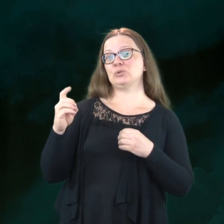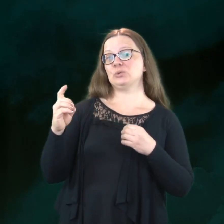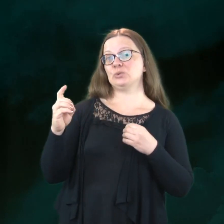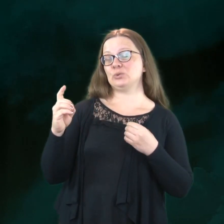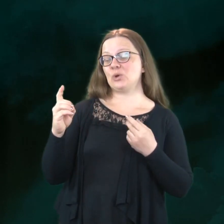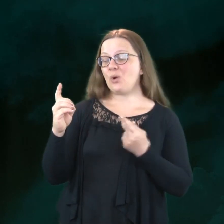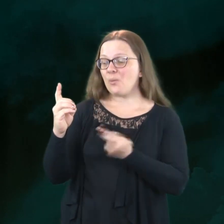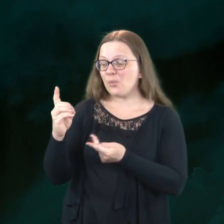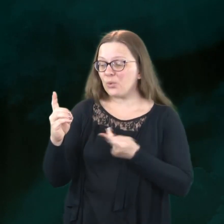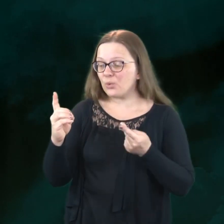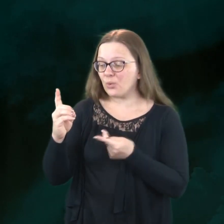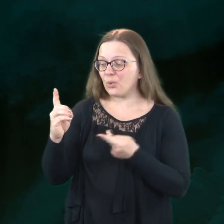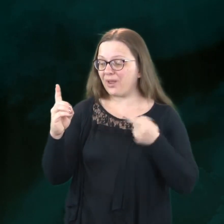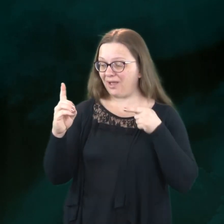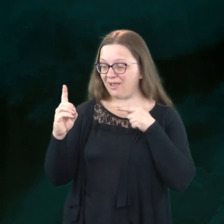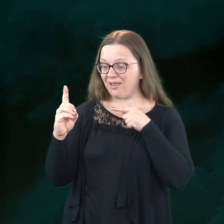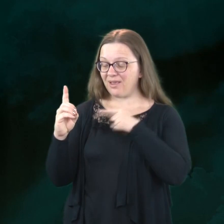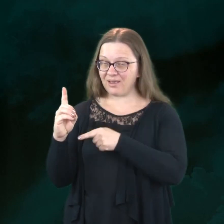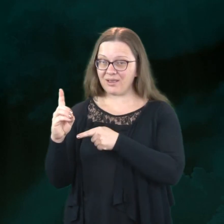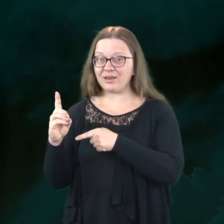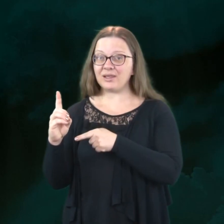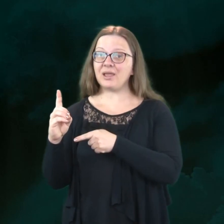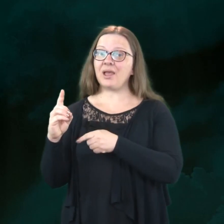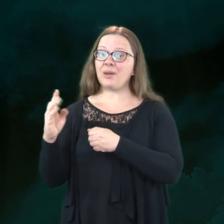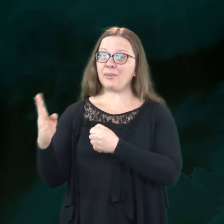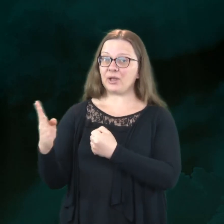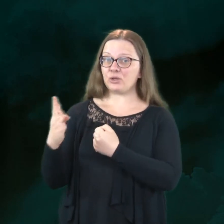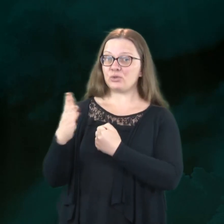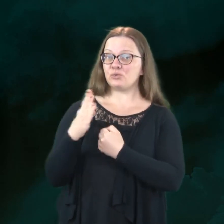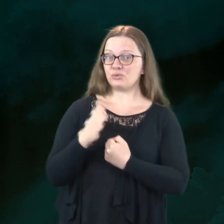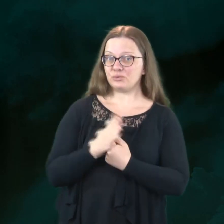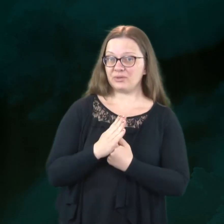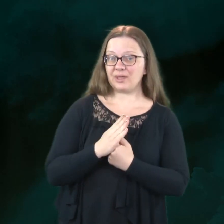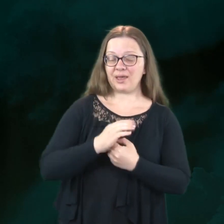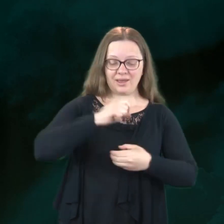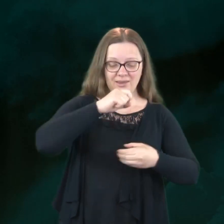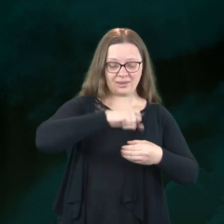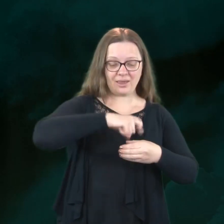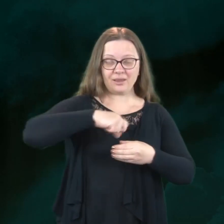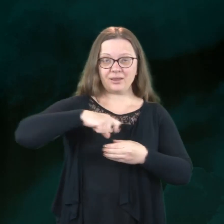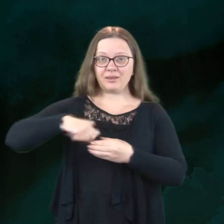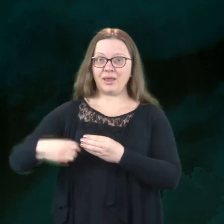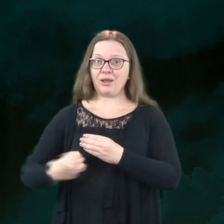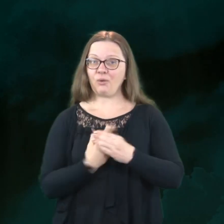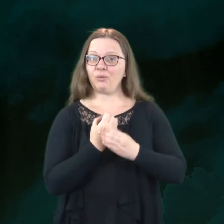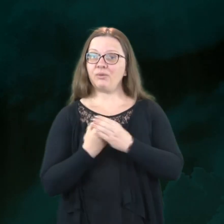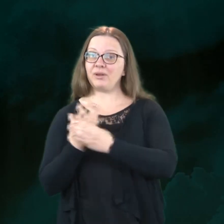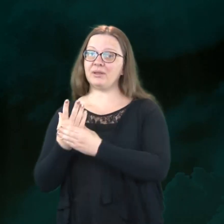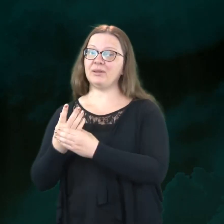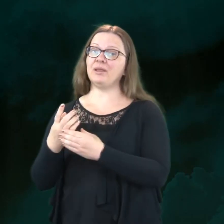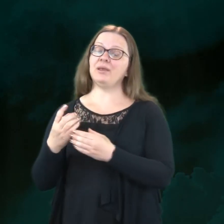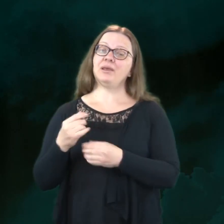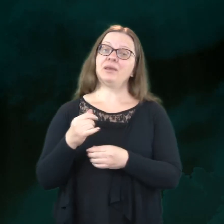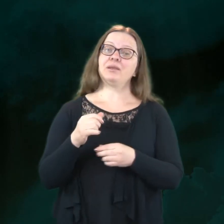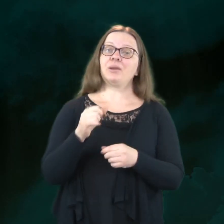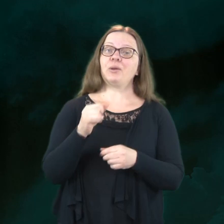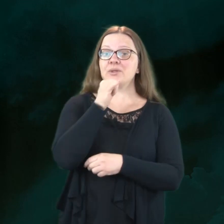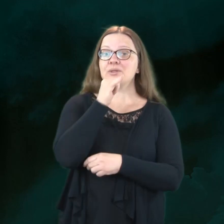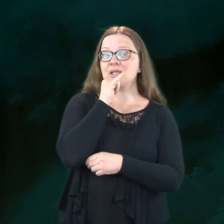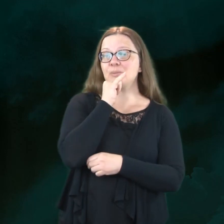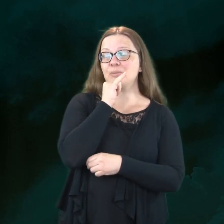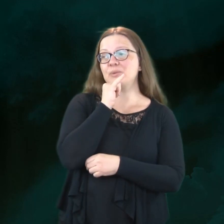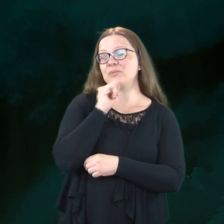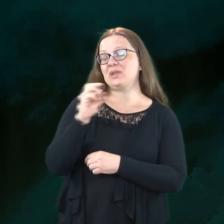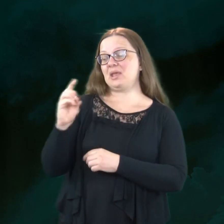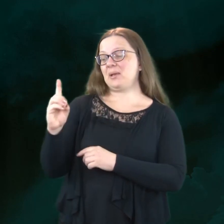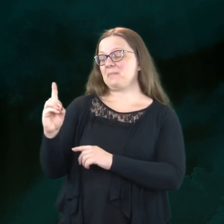do mar, né? Cada uma dessas áreas tinha um Deus que cuidava disso, seja da área do amor, da área